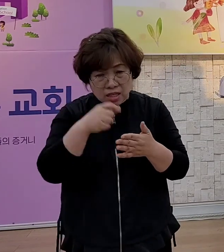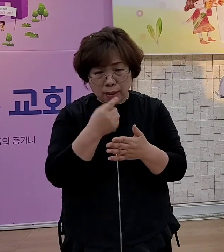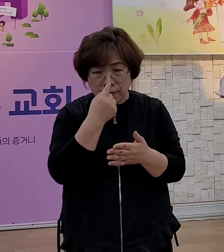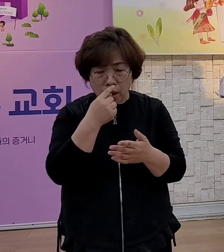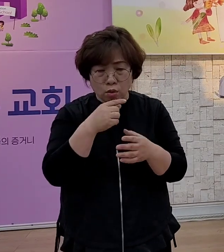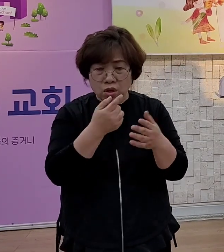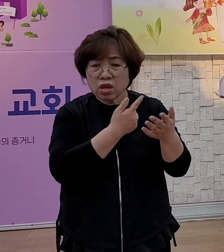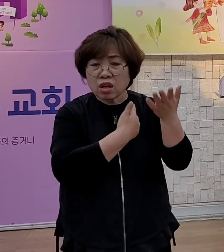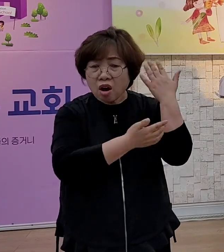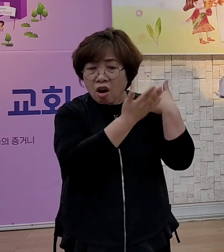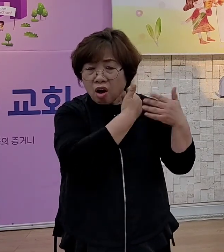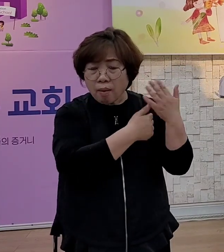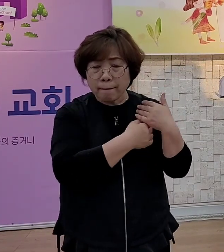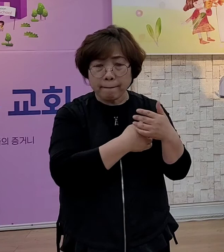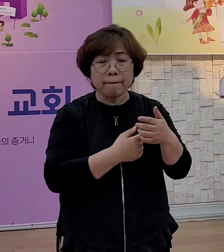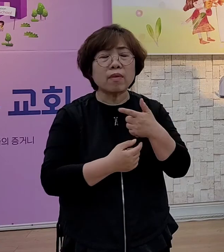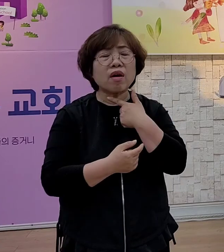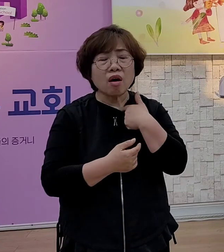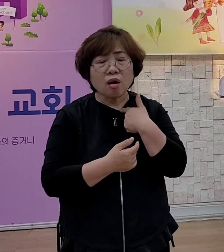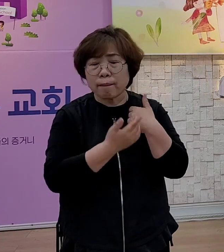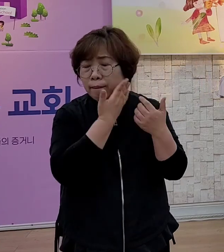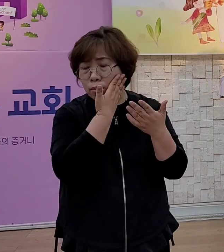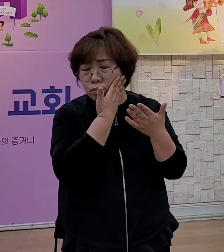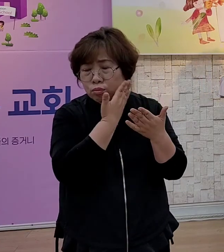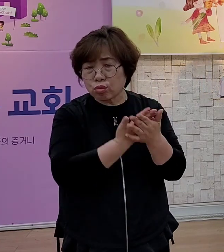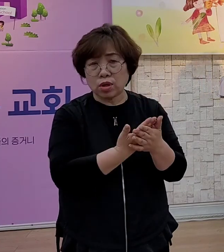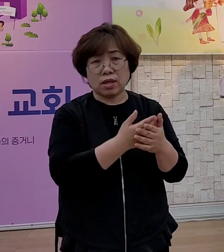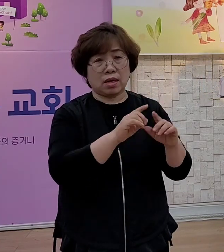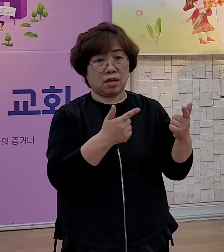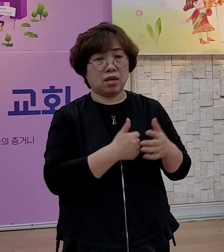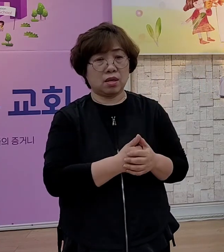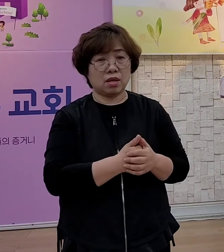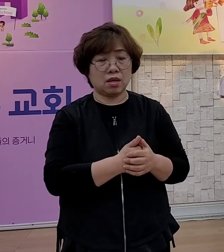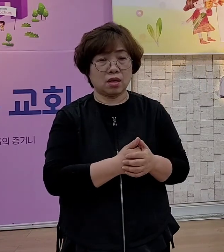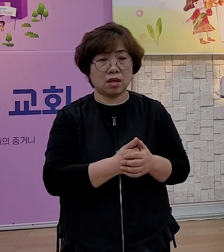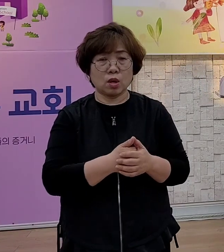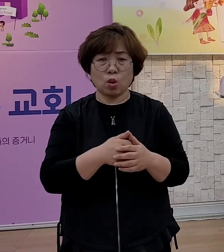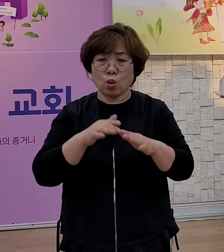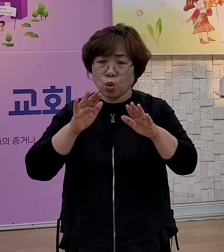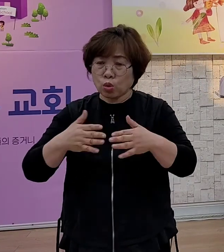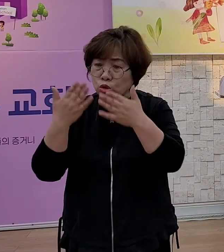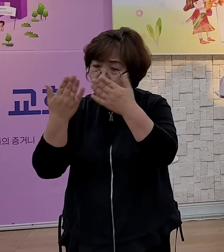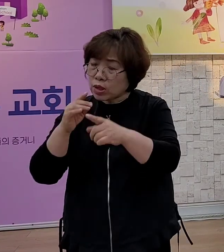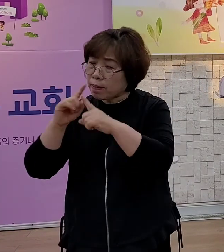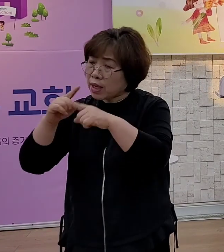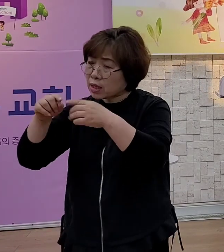말고 오늘 주신 이 말씀 앞에 내가 무릎 꿇지 못하고 순종하지 못하면 그거 아무 헛사란 말이에요.